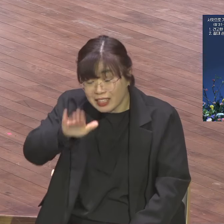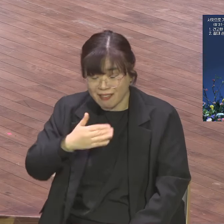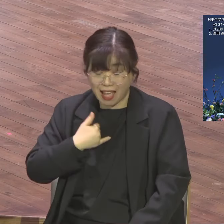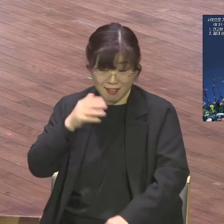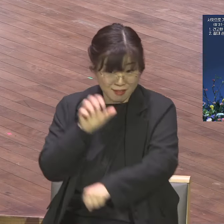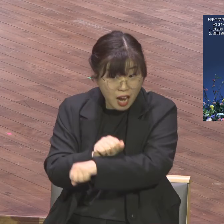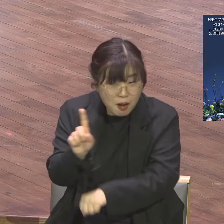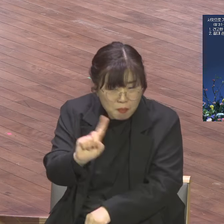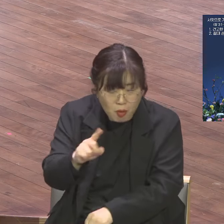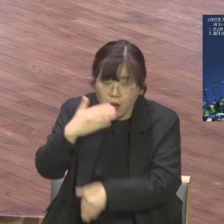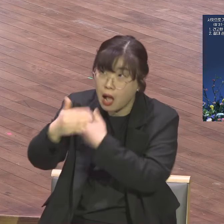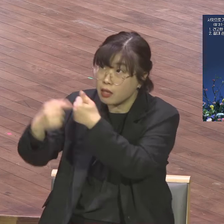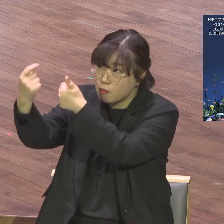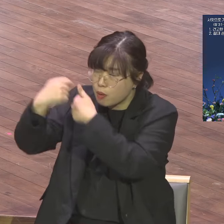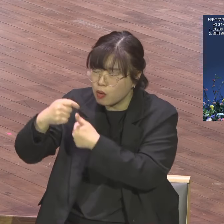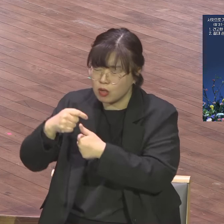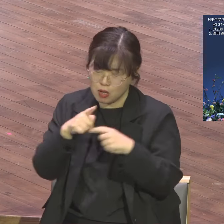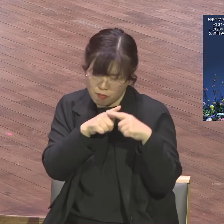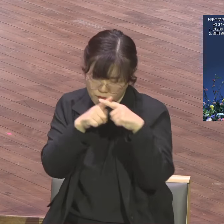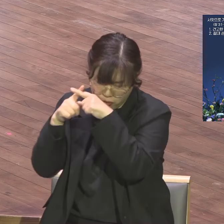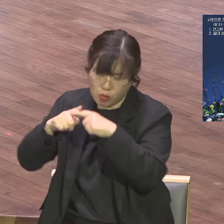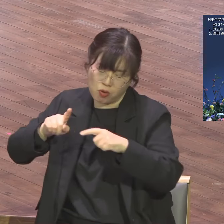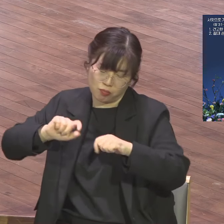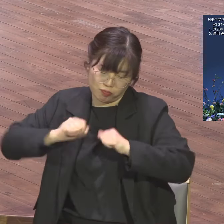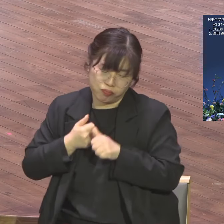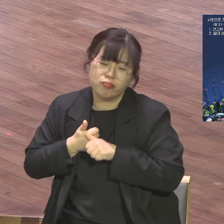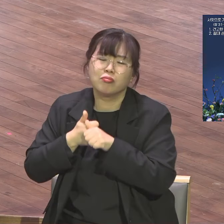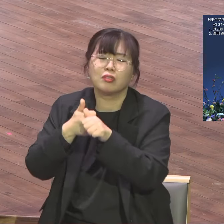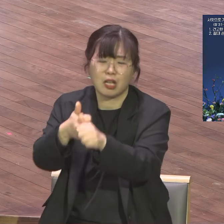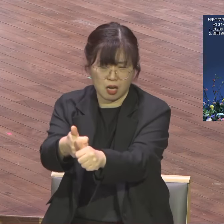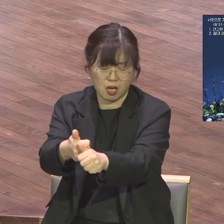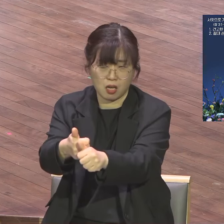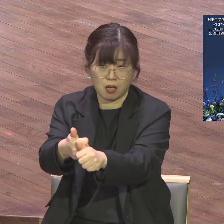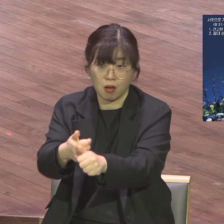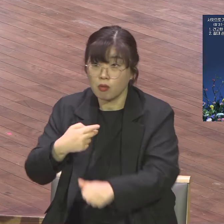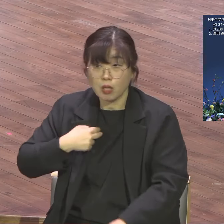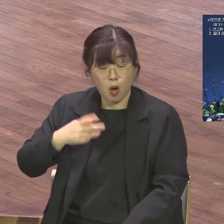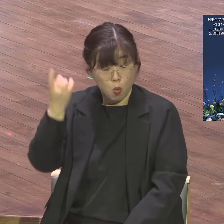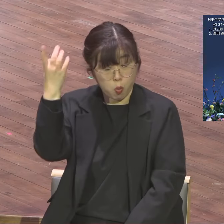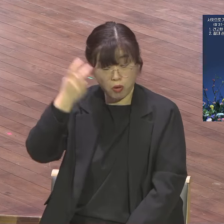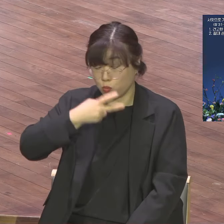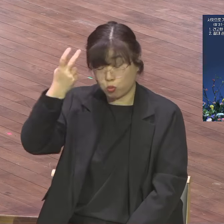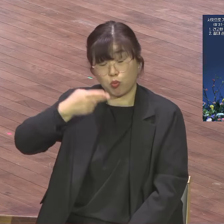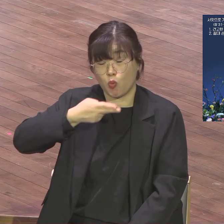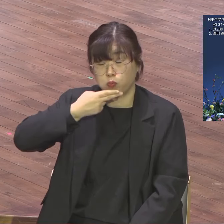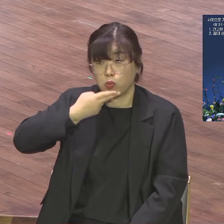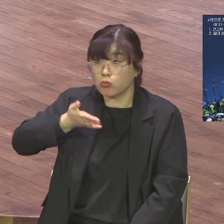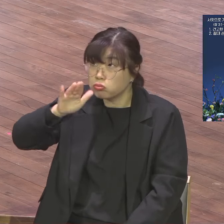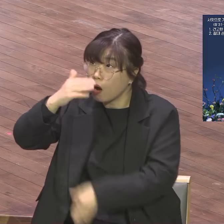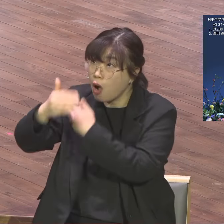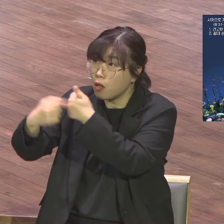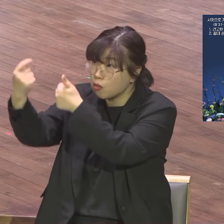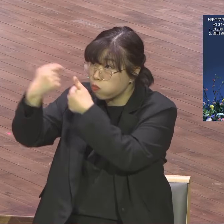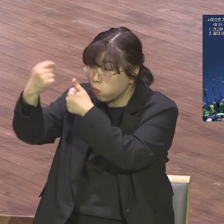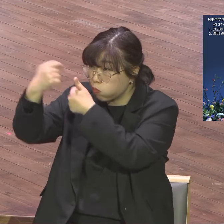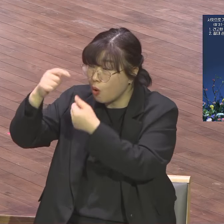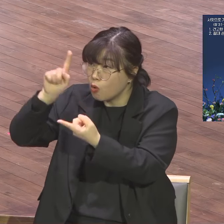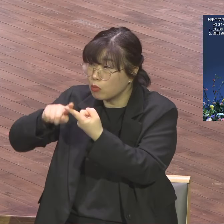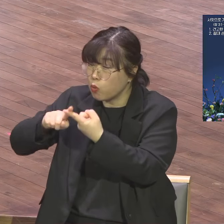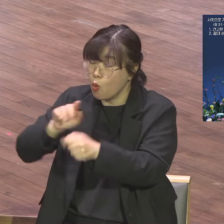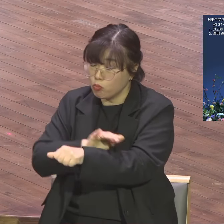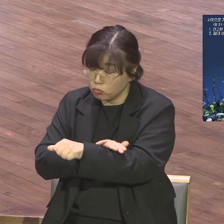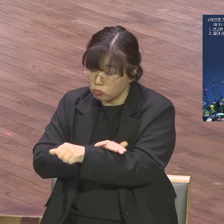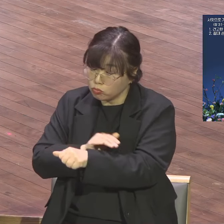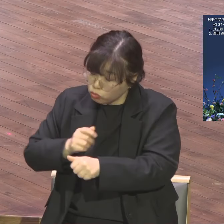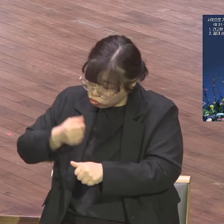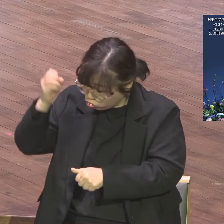그랬더니 하나님이 이상하게 머리를 좋게 해줘가지고 그걸 시공간 초월이라 그래.